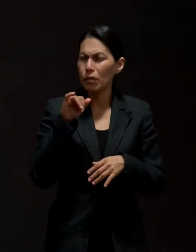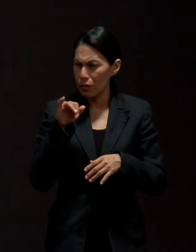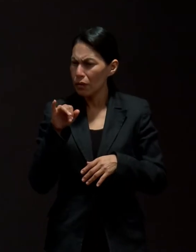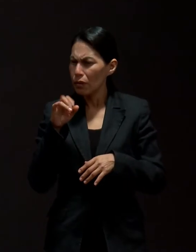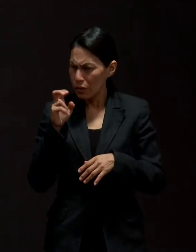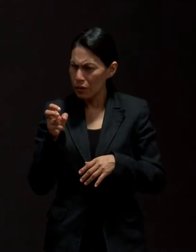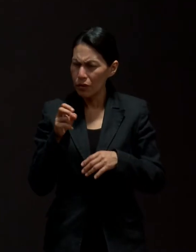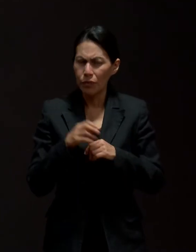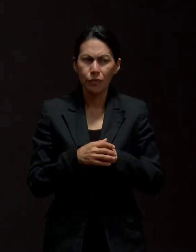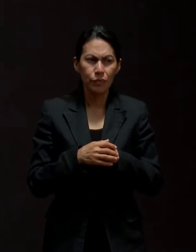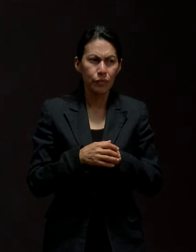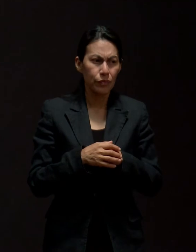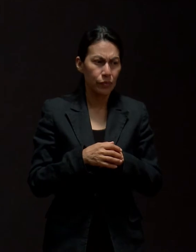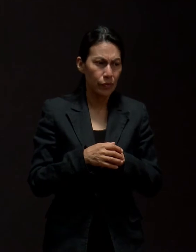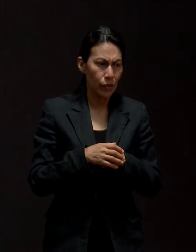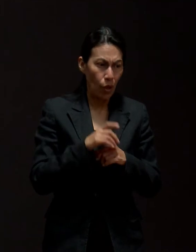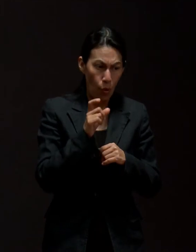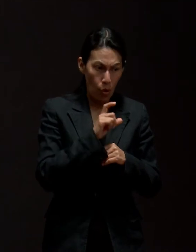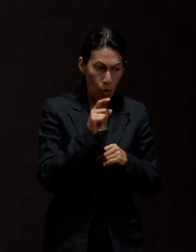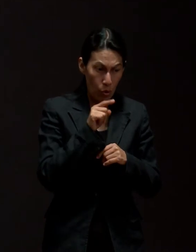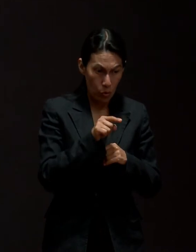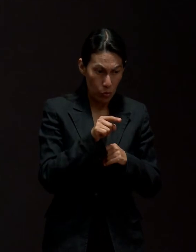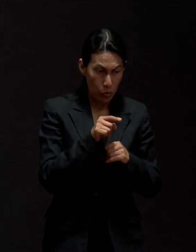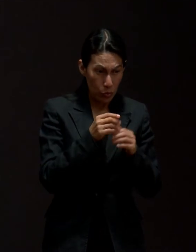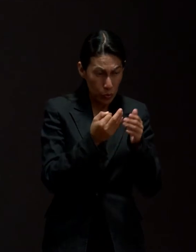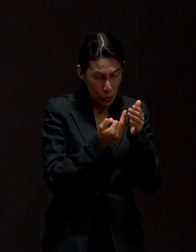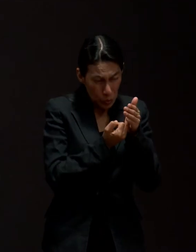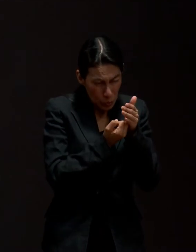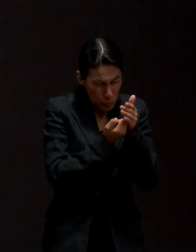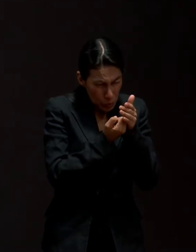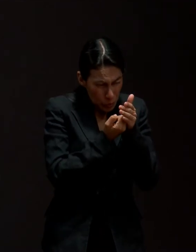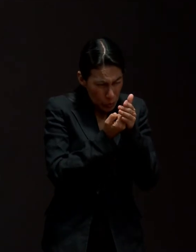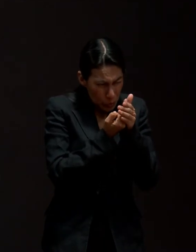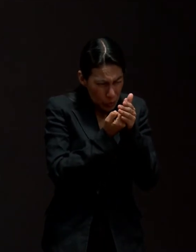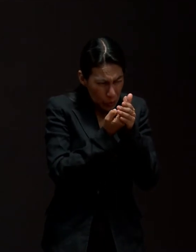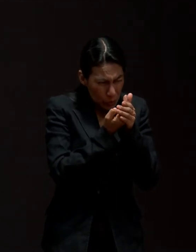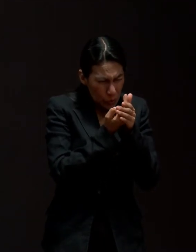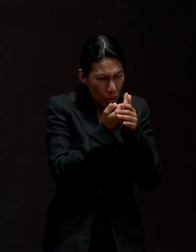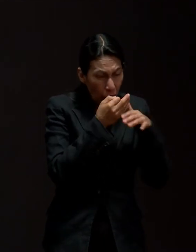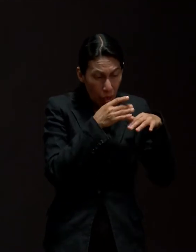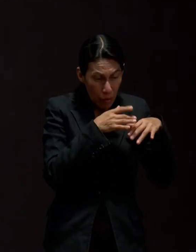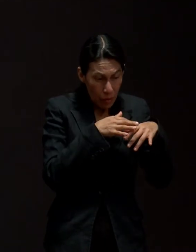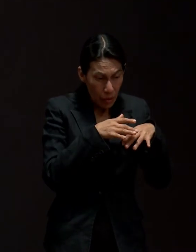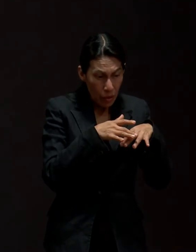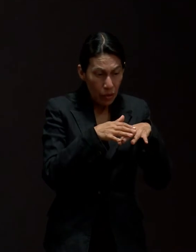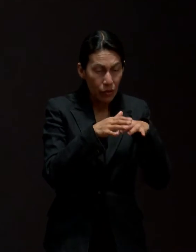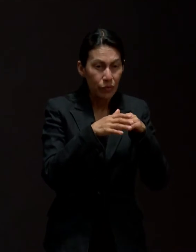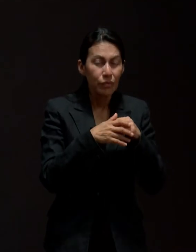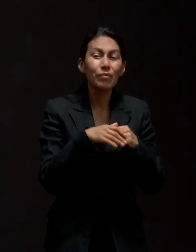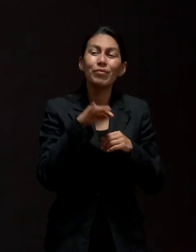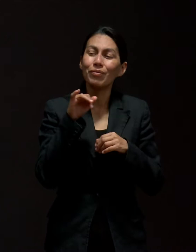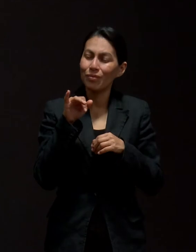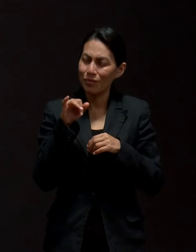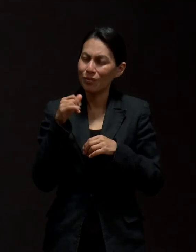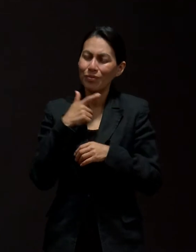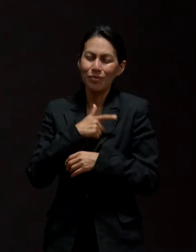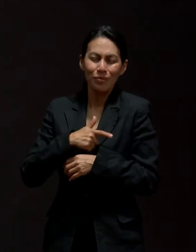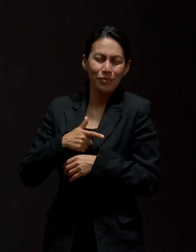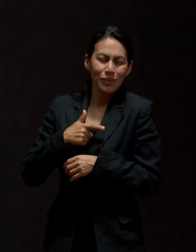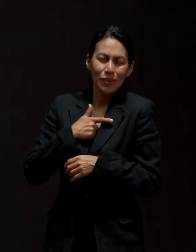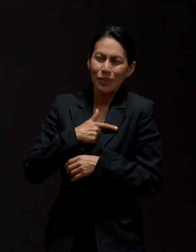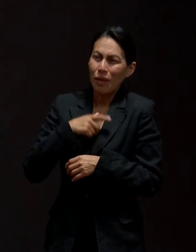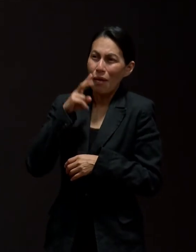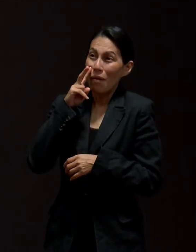y de ahí empezaban la caminata. Amaneciendo con Jesús es cuando va saliendo el sol. Sí, nos encanta.